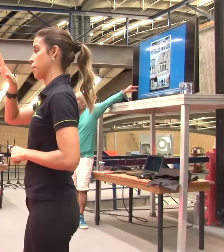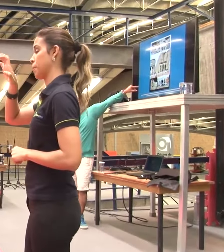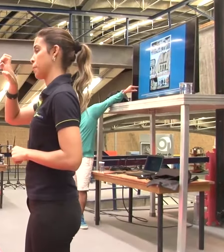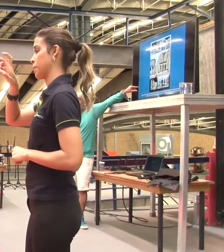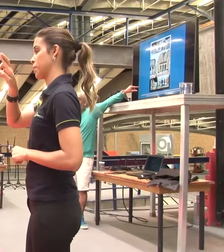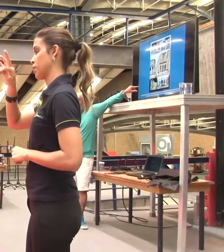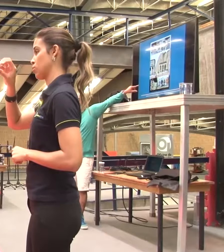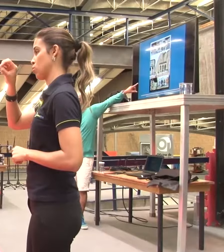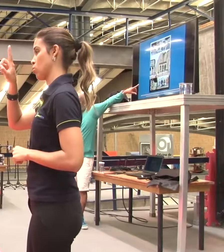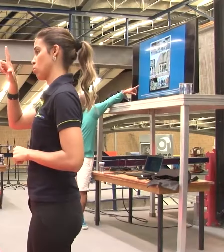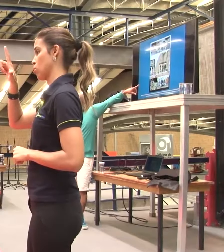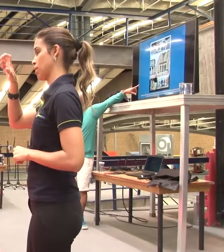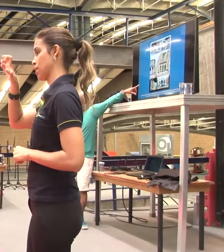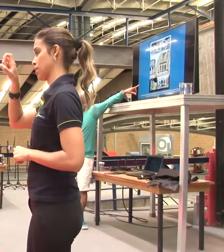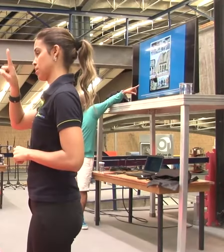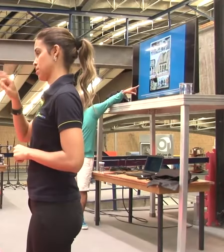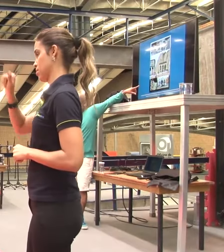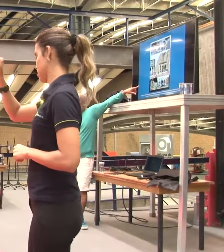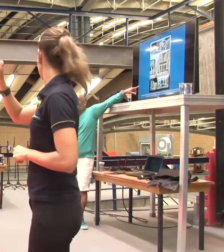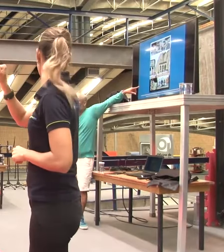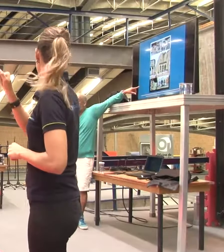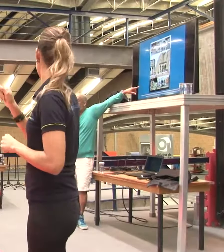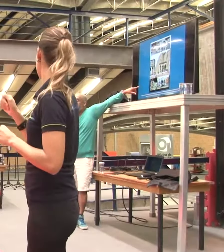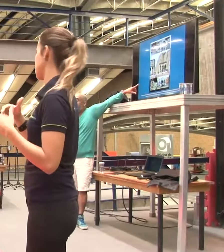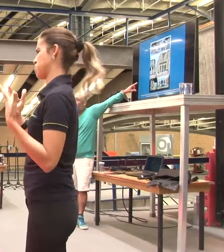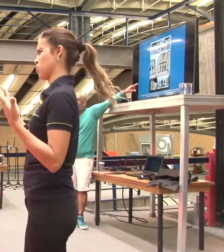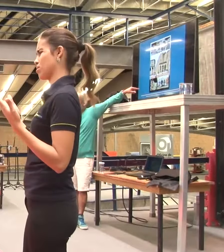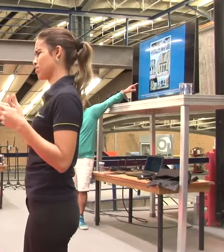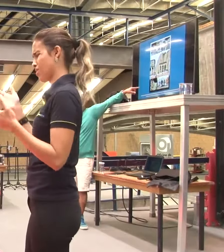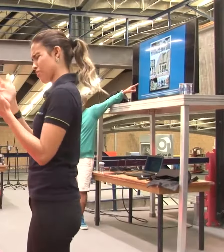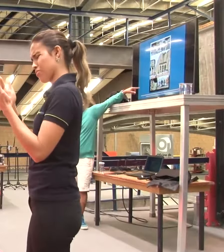Aí vocês vão dizer, nossa, o desenho